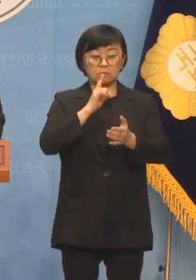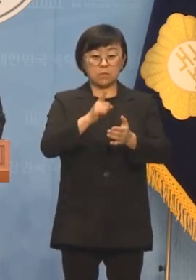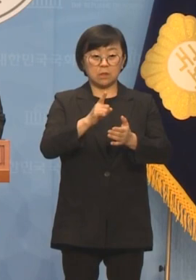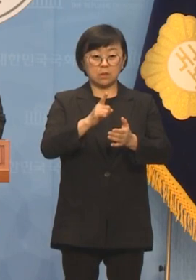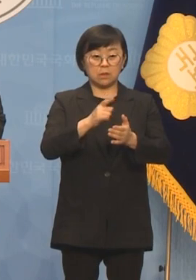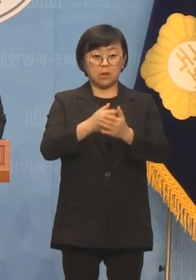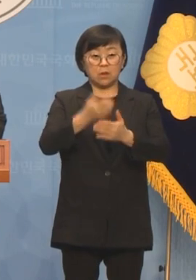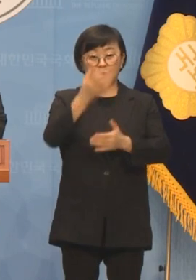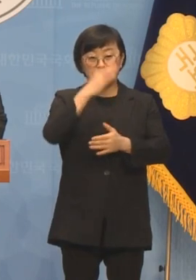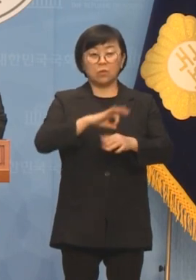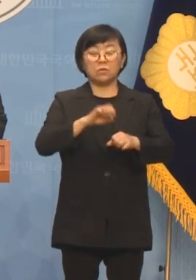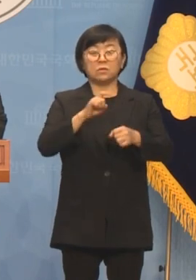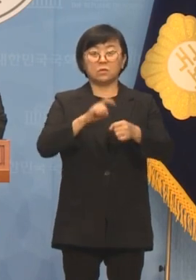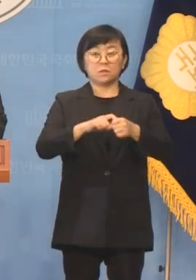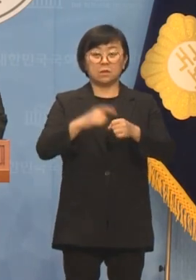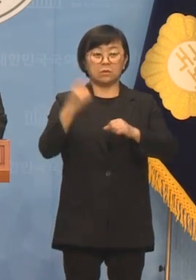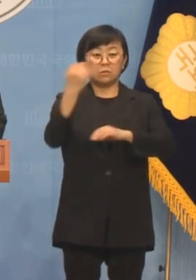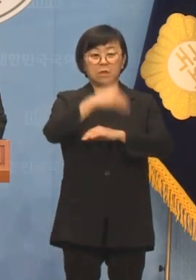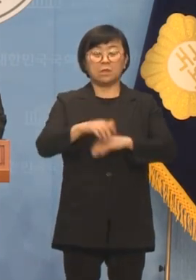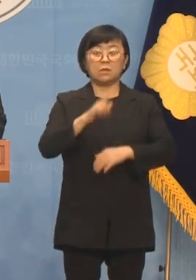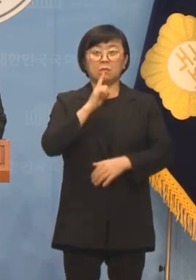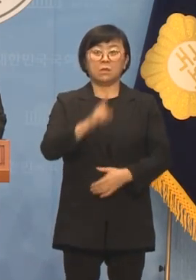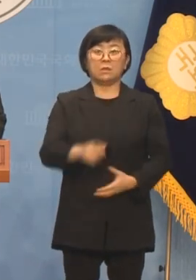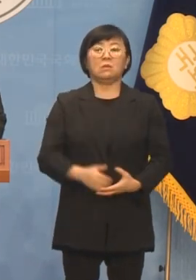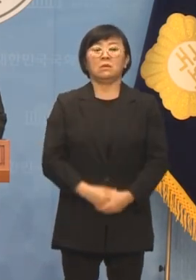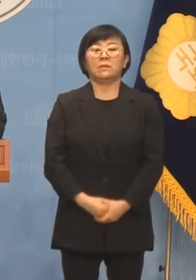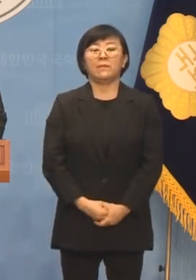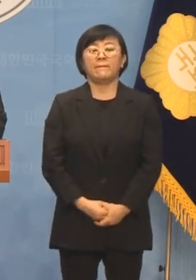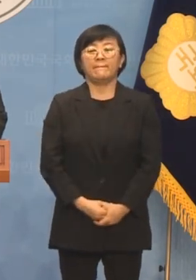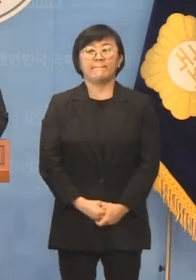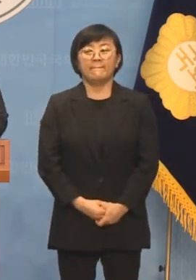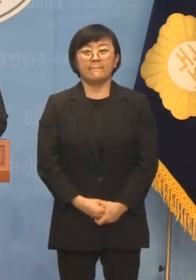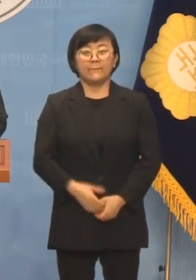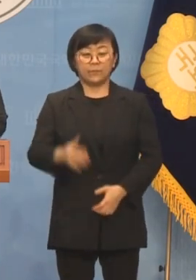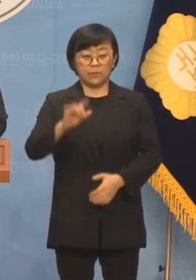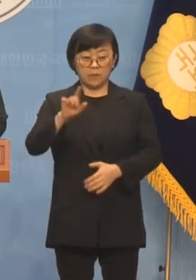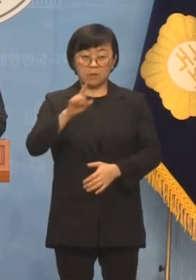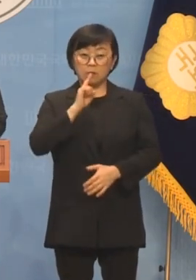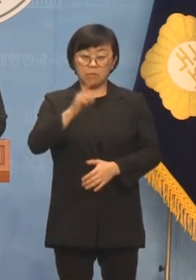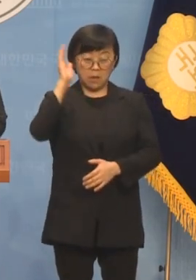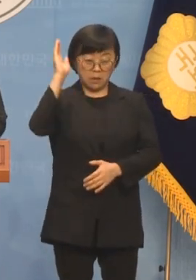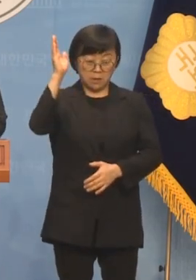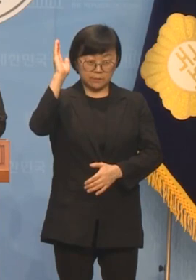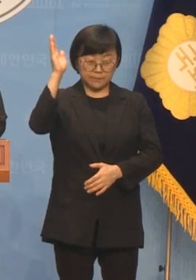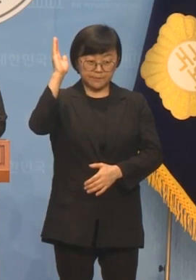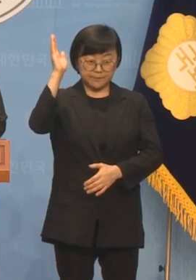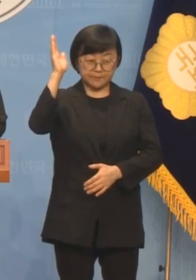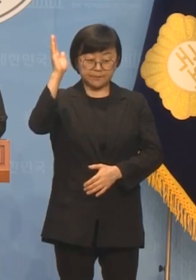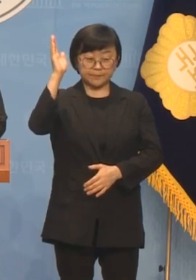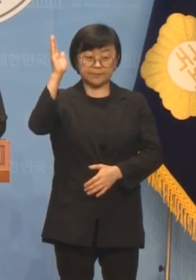게 효율적인 방안이라고 생각한다. 그런 발언을